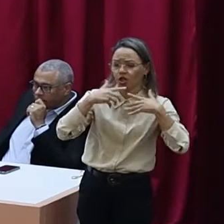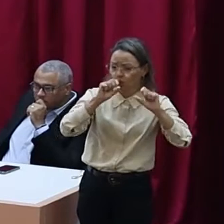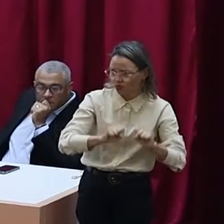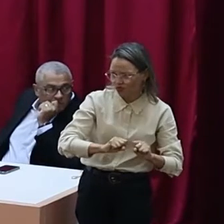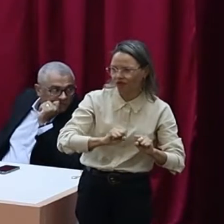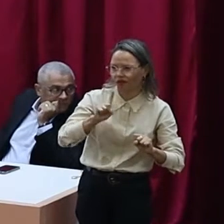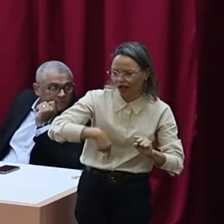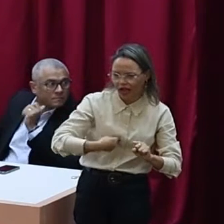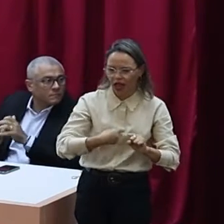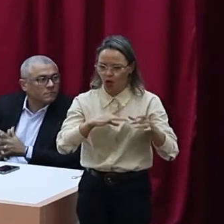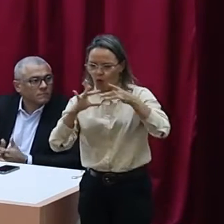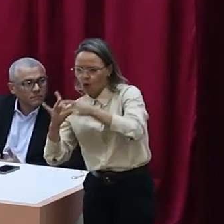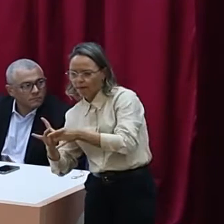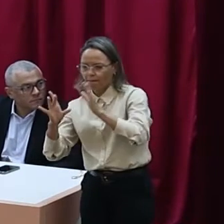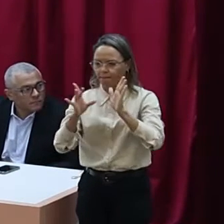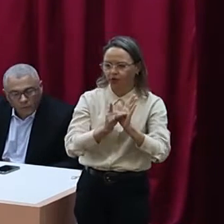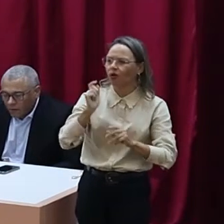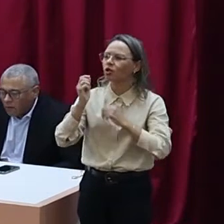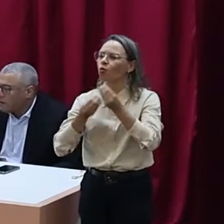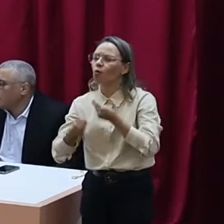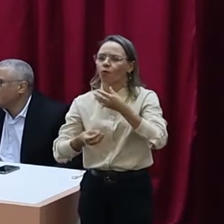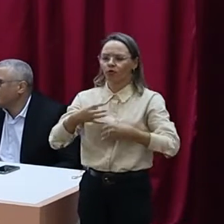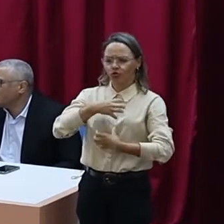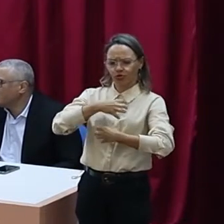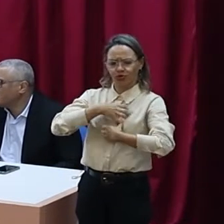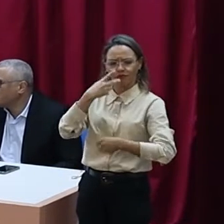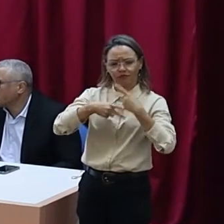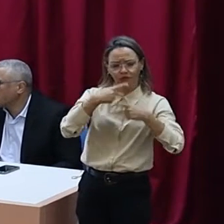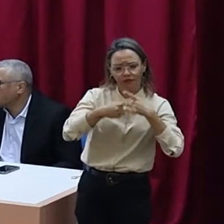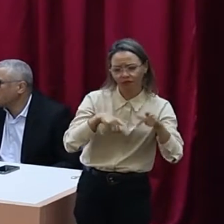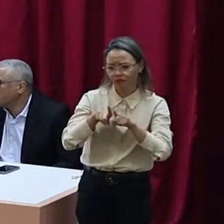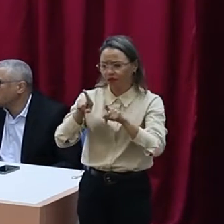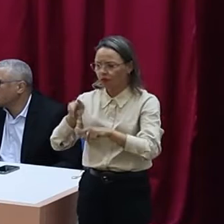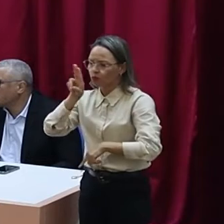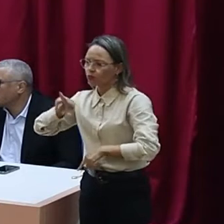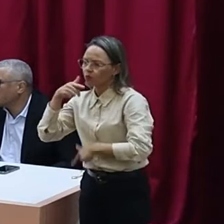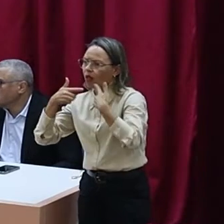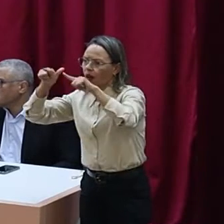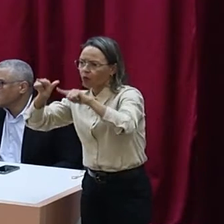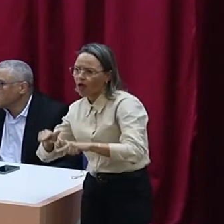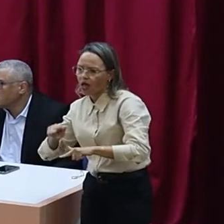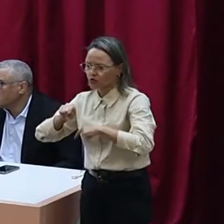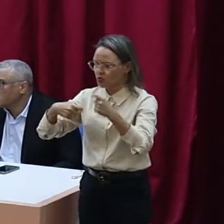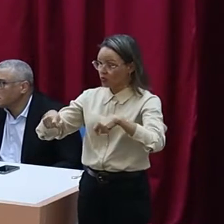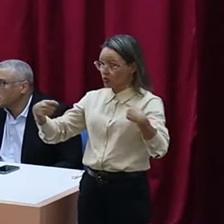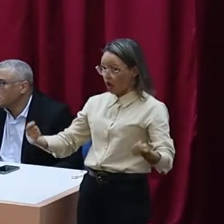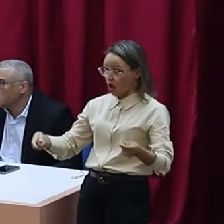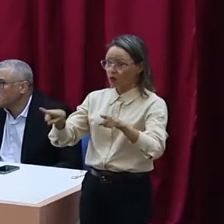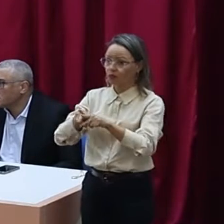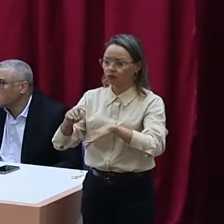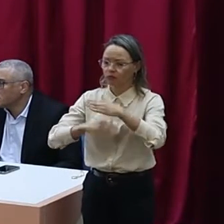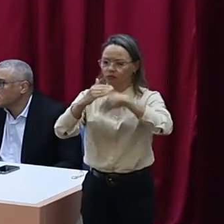ideologia linguística é a cola entre modos de falar, ou modos de usar a linguagem, os sinais e